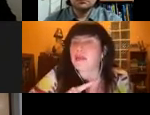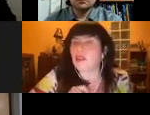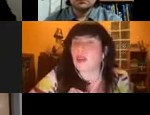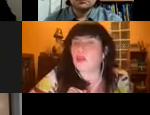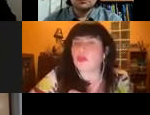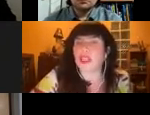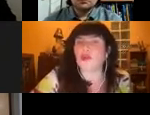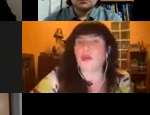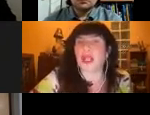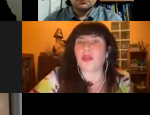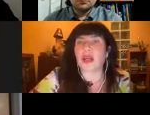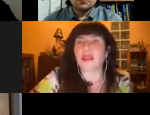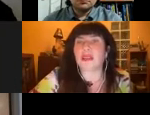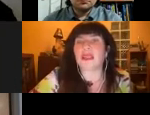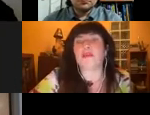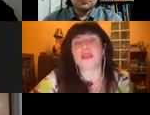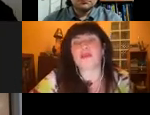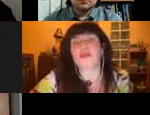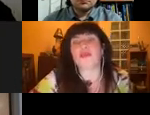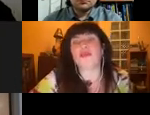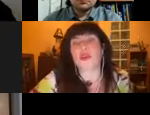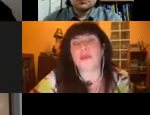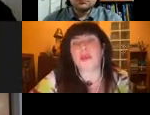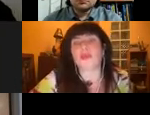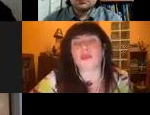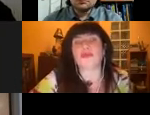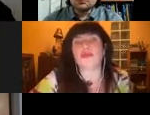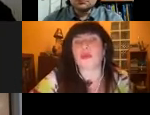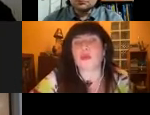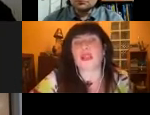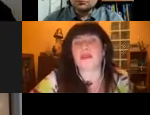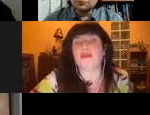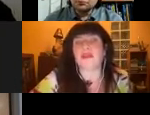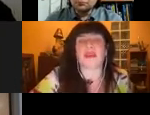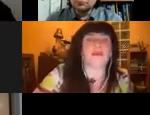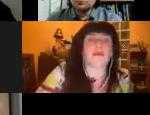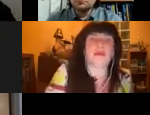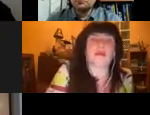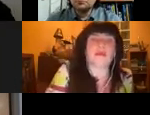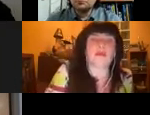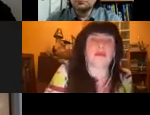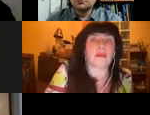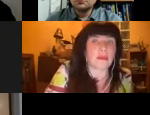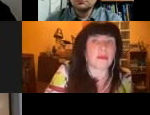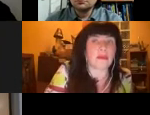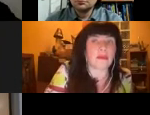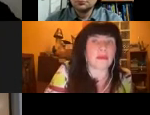y estos recursos que estuvimos mirando acá, que también son movimientos no manuales. Fabi. Son movimientos no